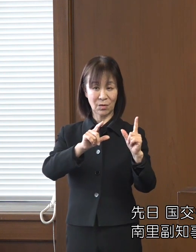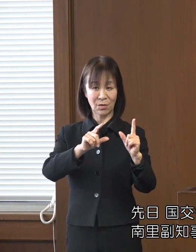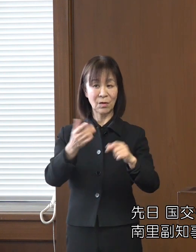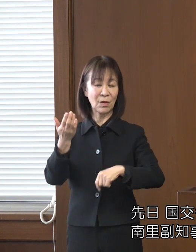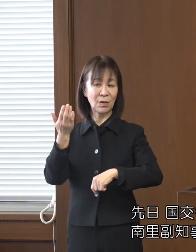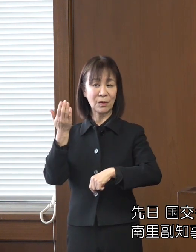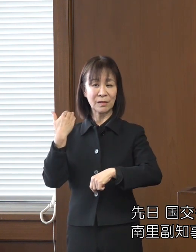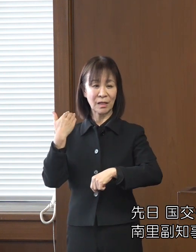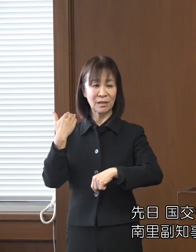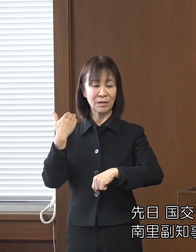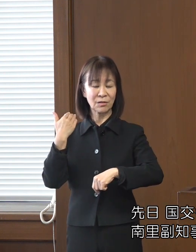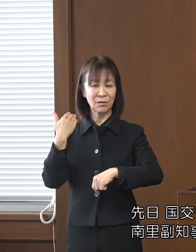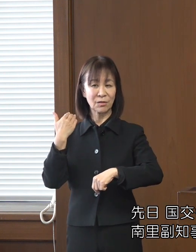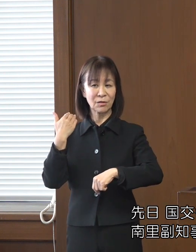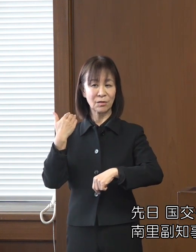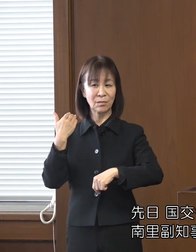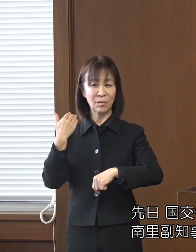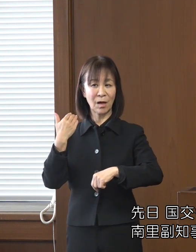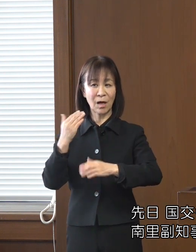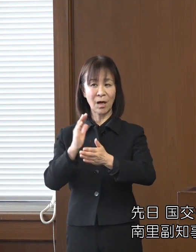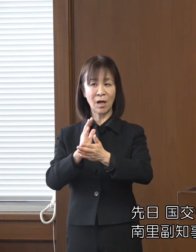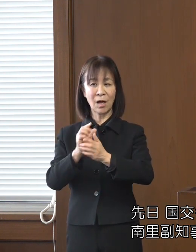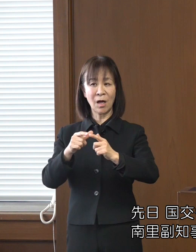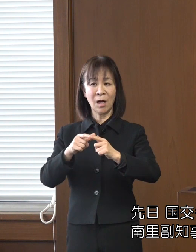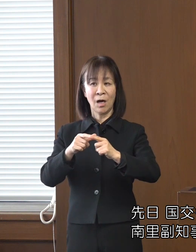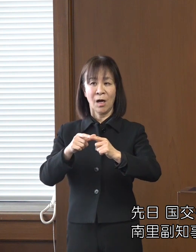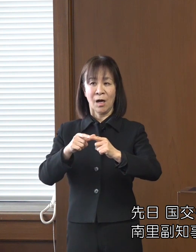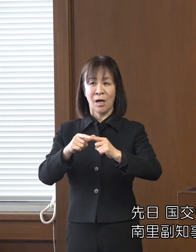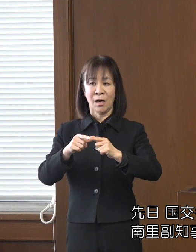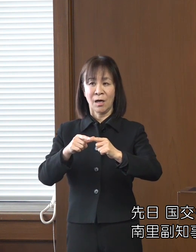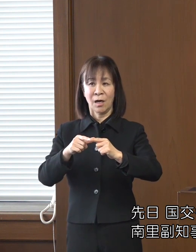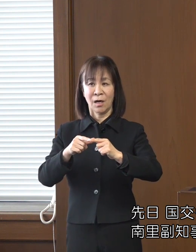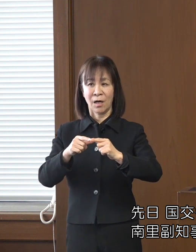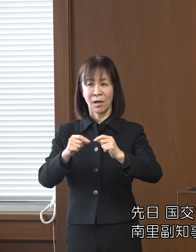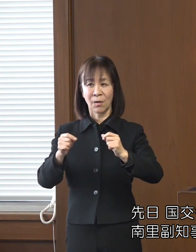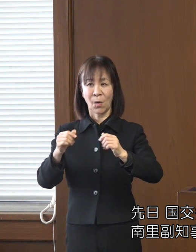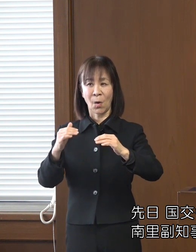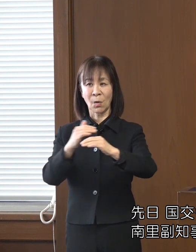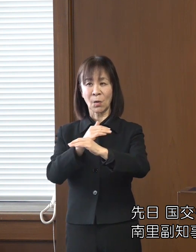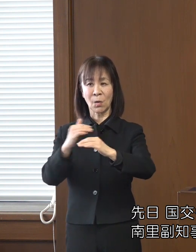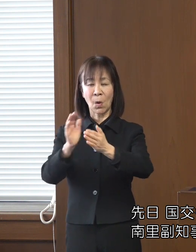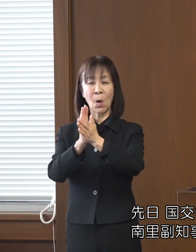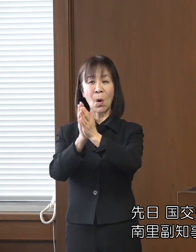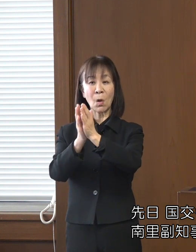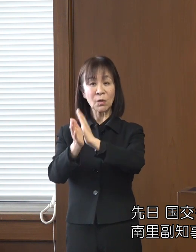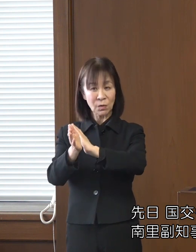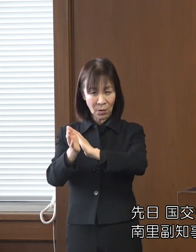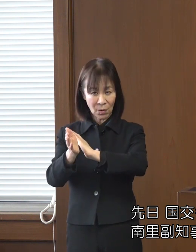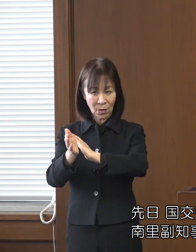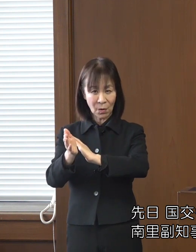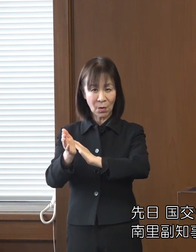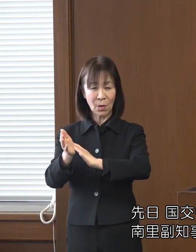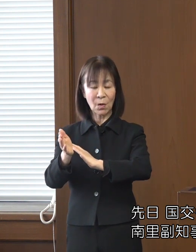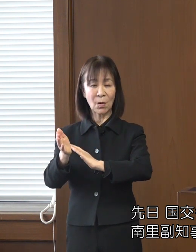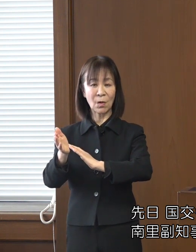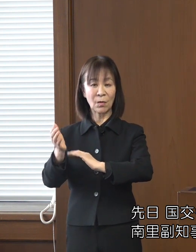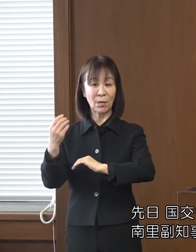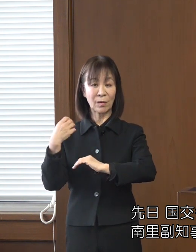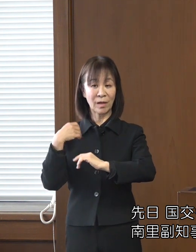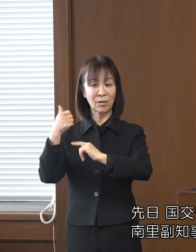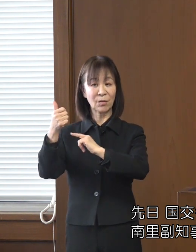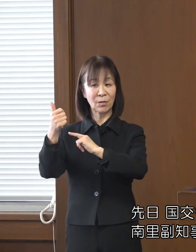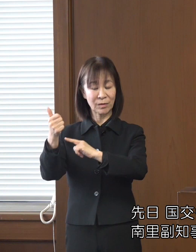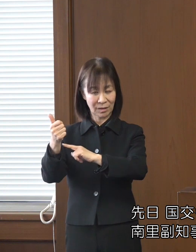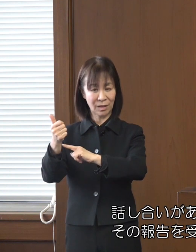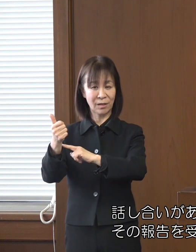先日国交省の、鉄道局の次長さんと南里副知事の、まあ、健